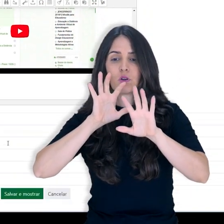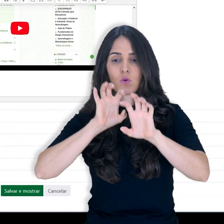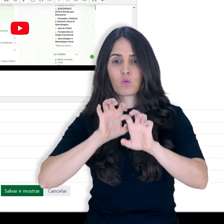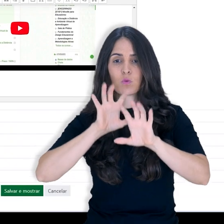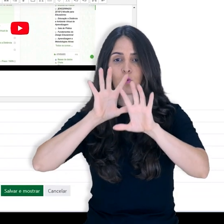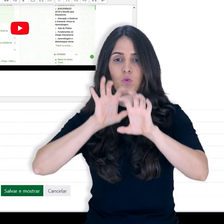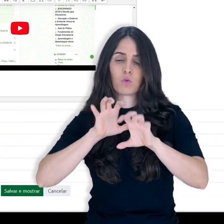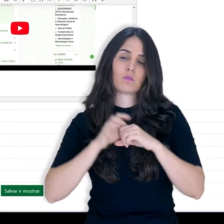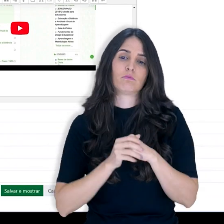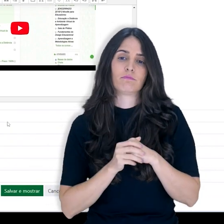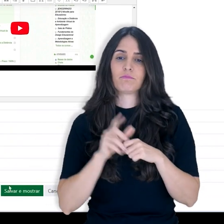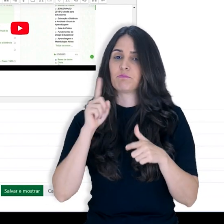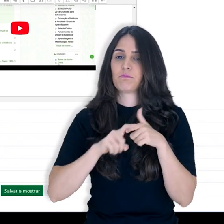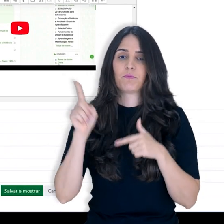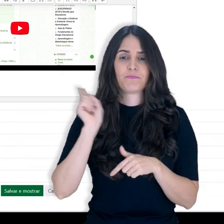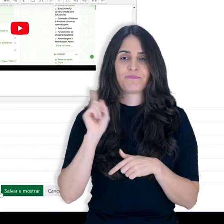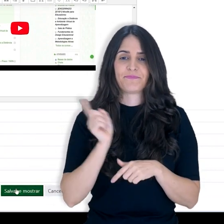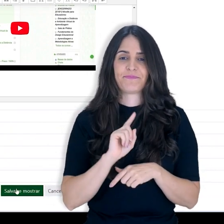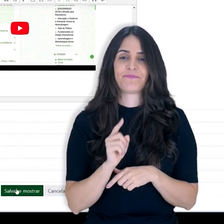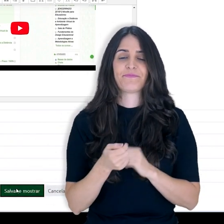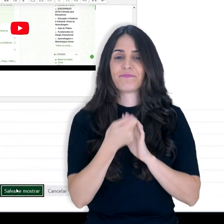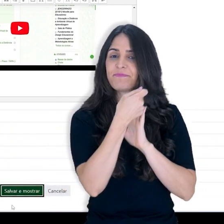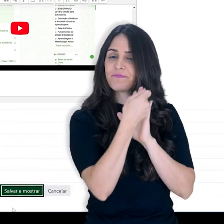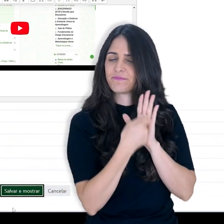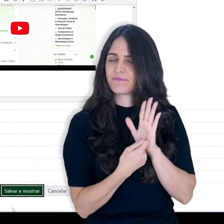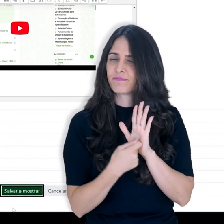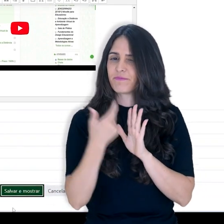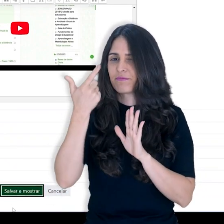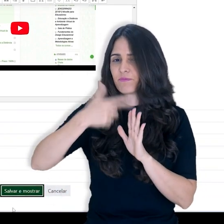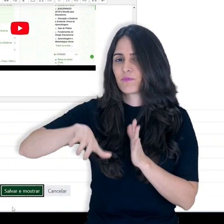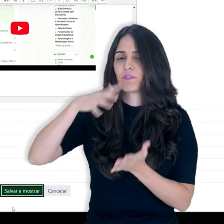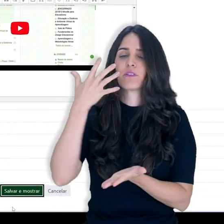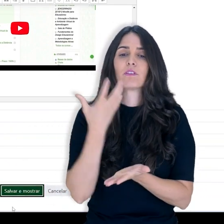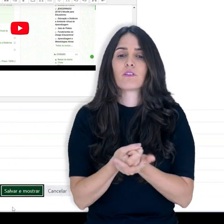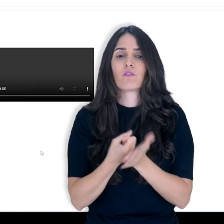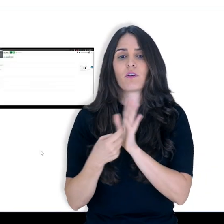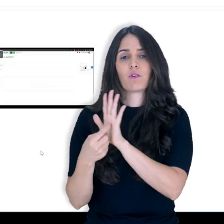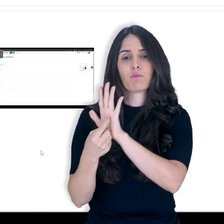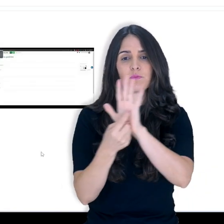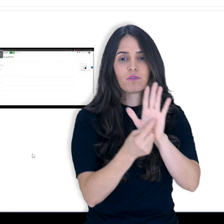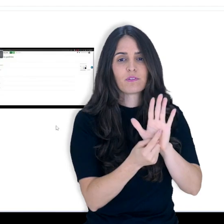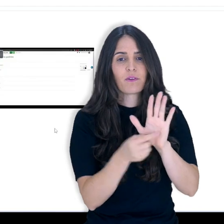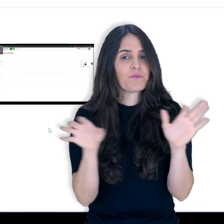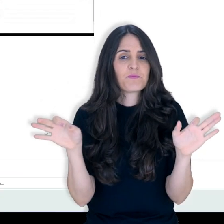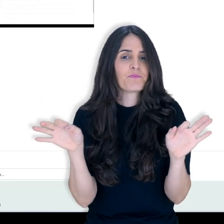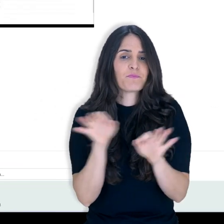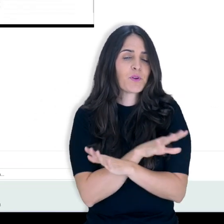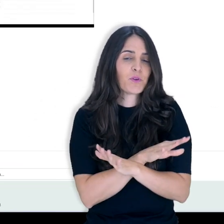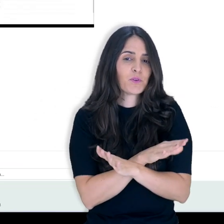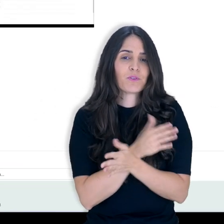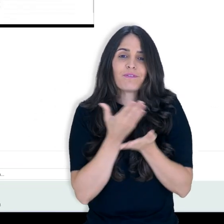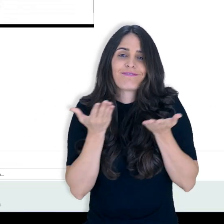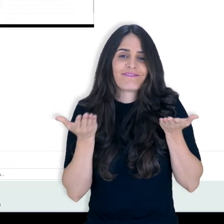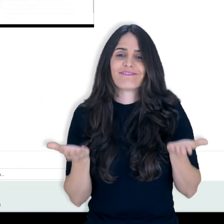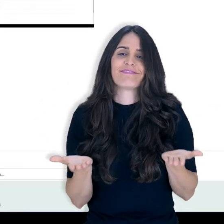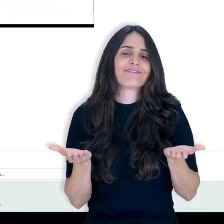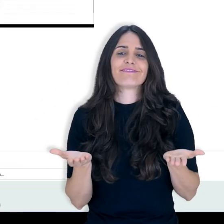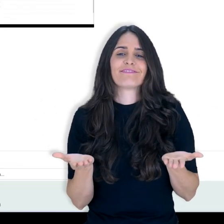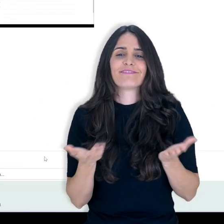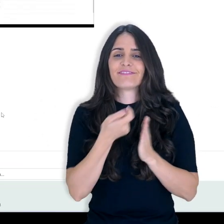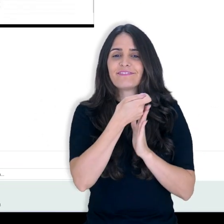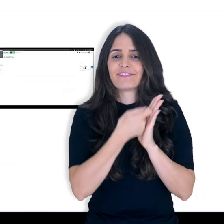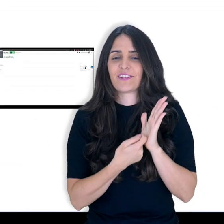aqui está o meu texto eu vou novamente salvar e mostrar pronto aqui está